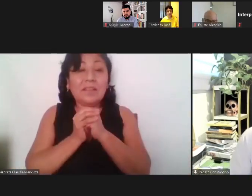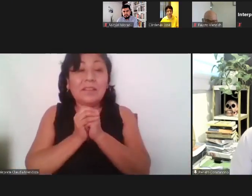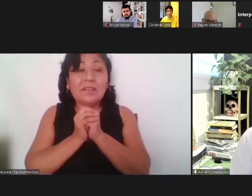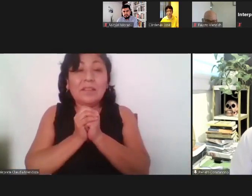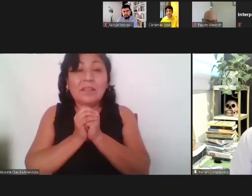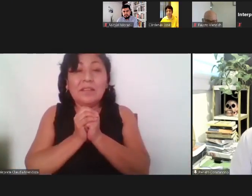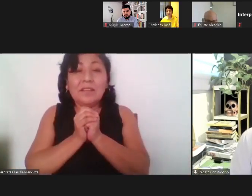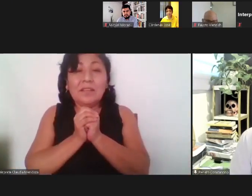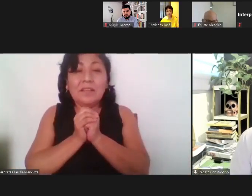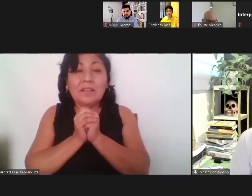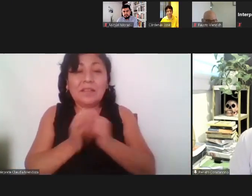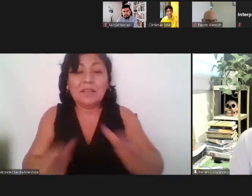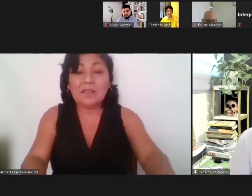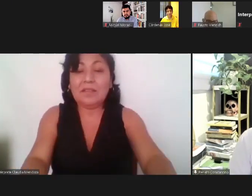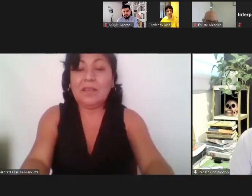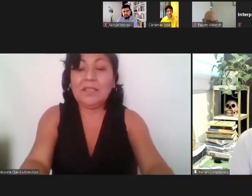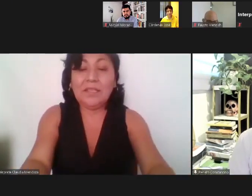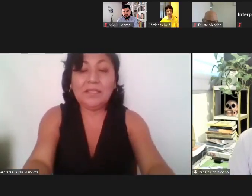Bueno, continuamos.